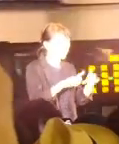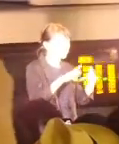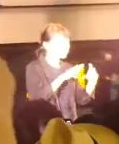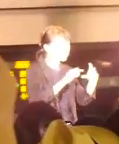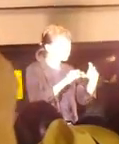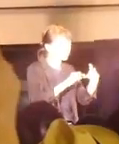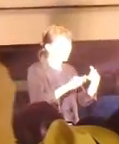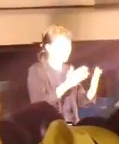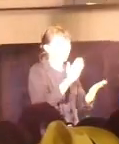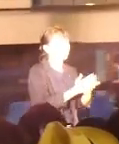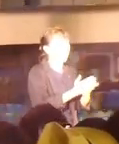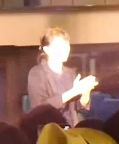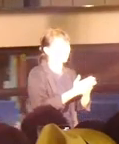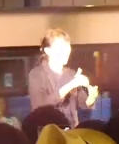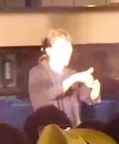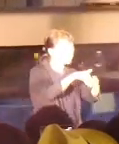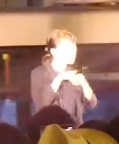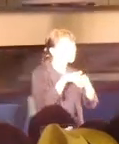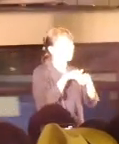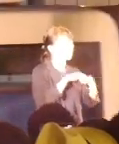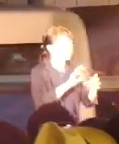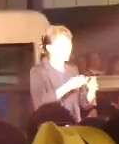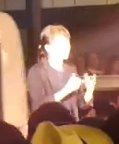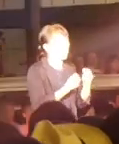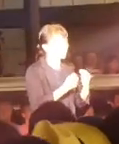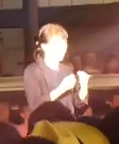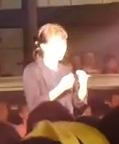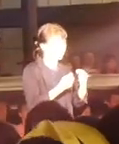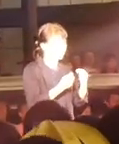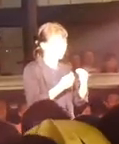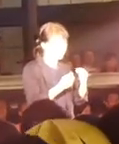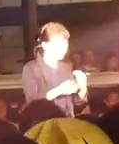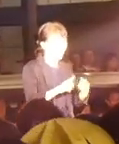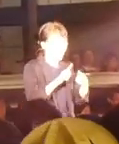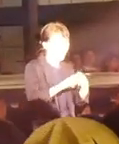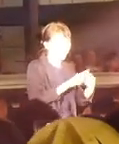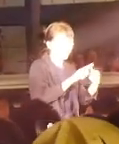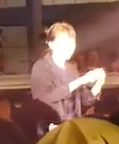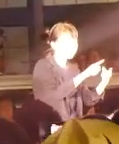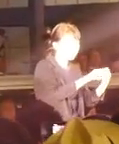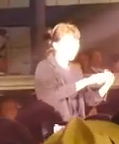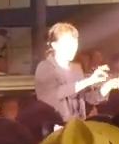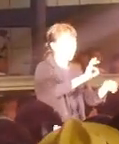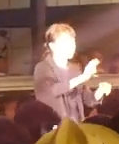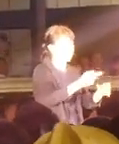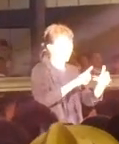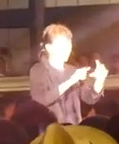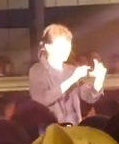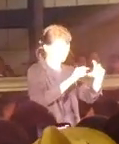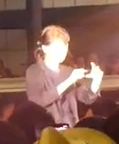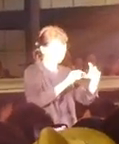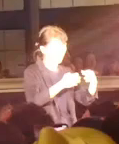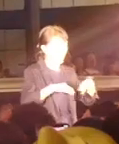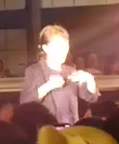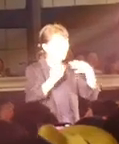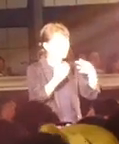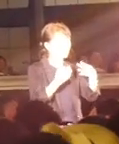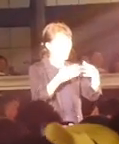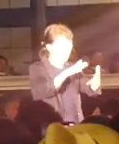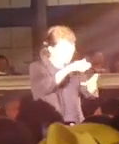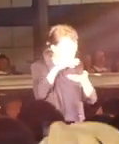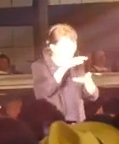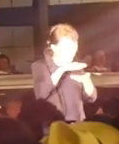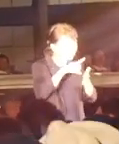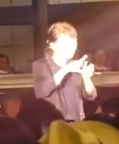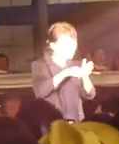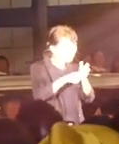と同じように累進制を導入する。つまり何か、儲かっている時には税負